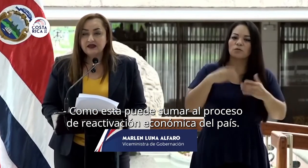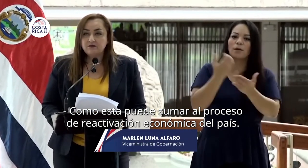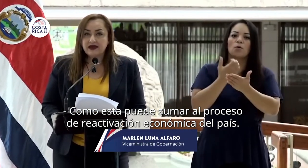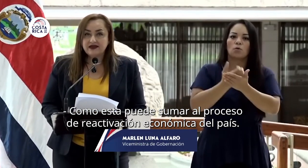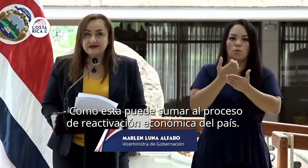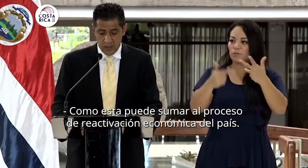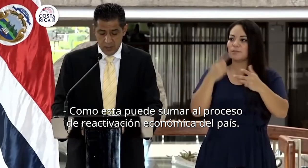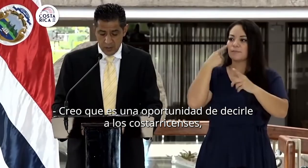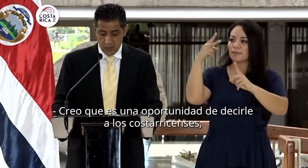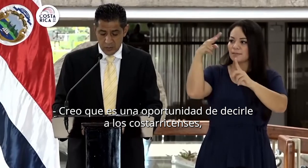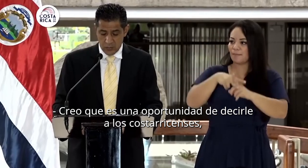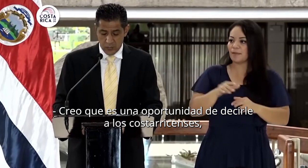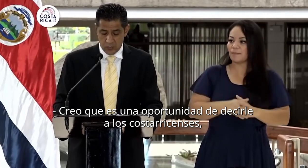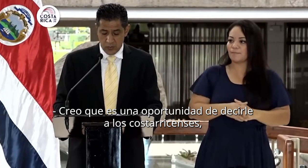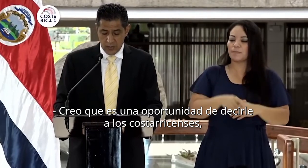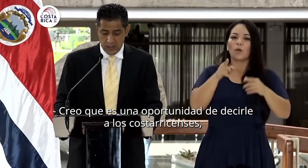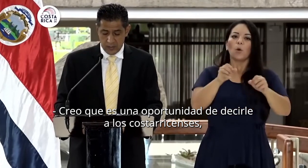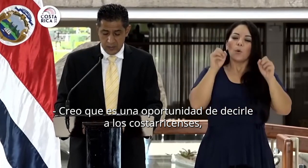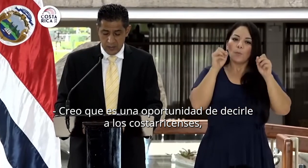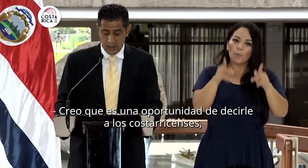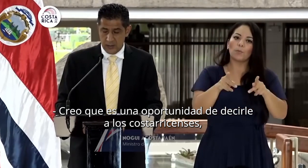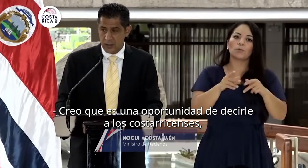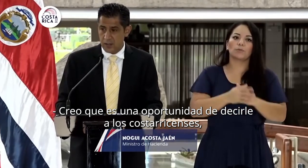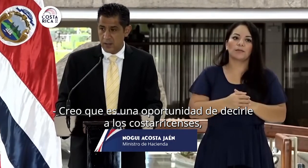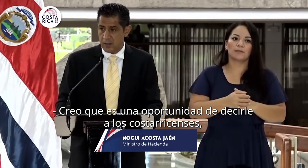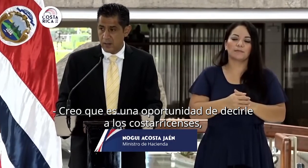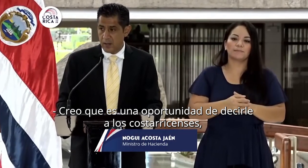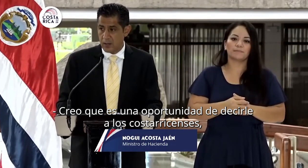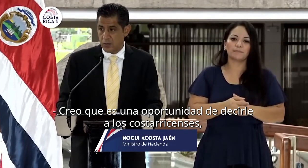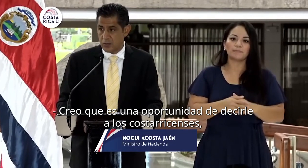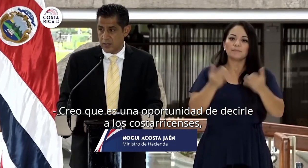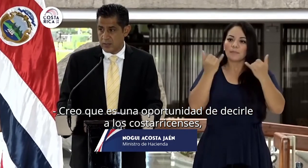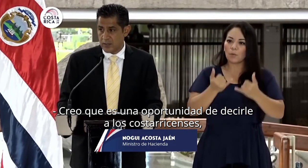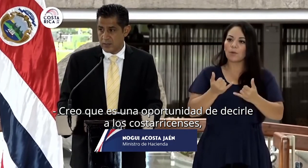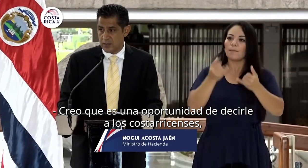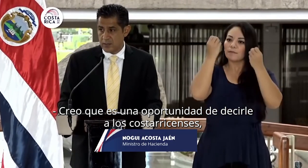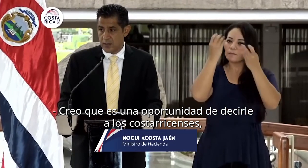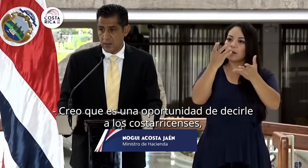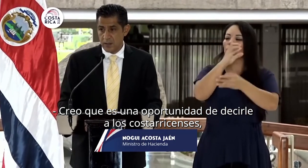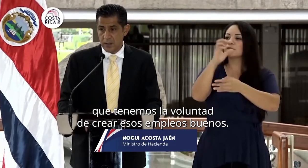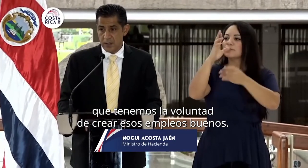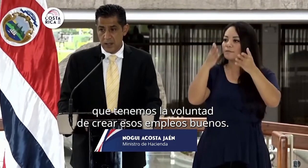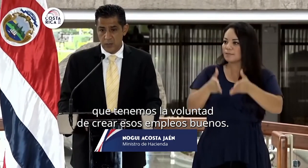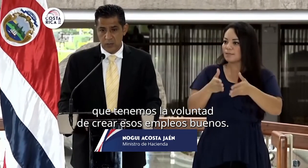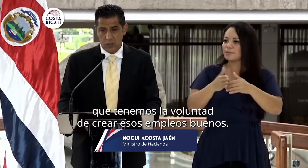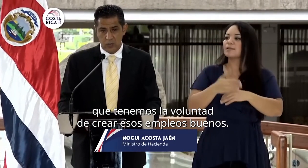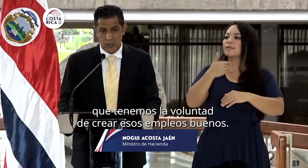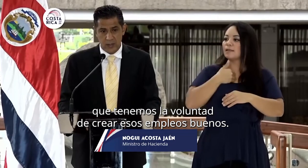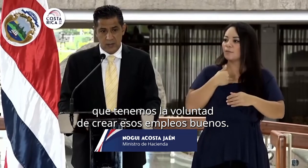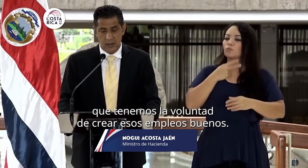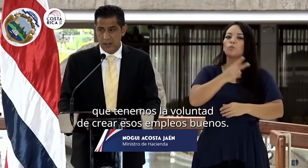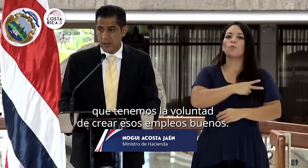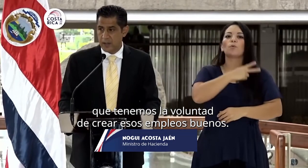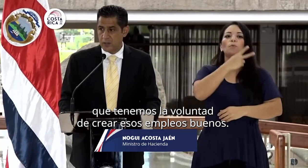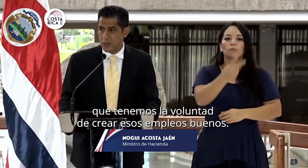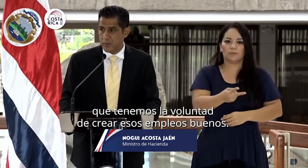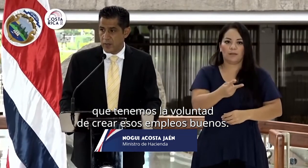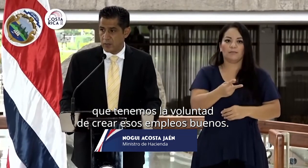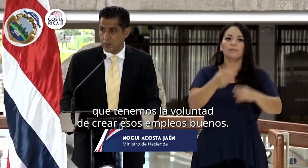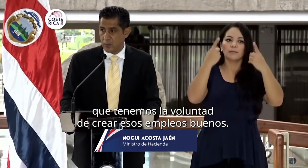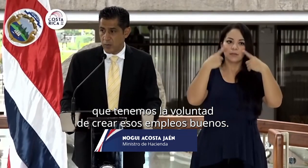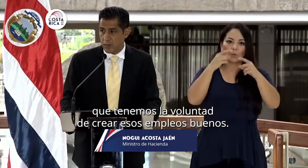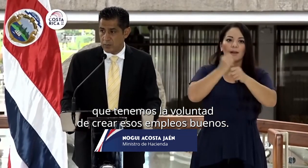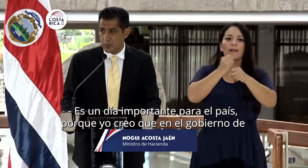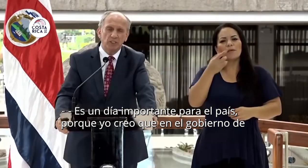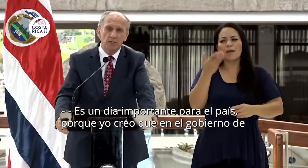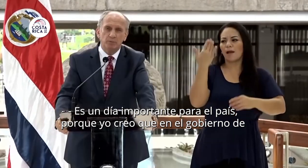económica del país? Creo que es una oportunidad de decirle a los costarricenses que tenemos la voluntad de crear esos